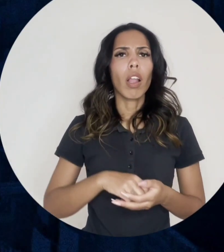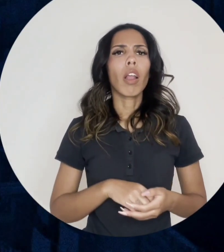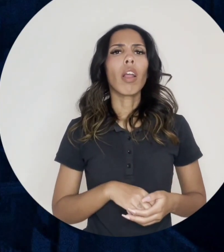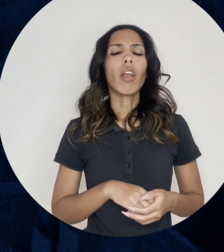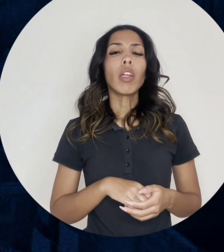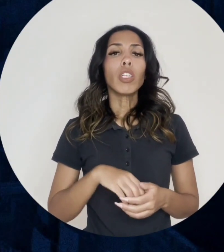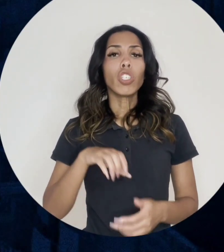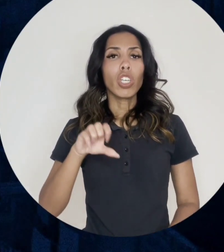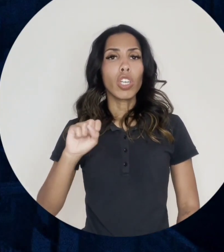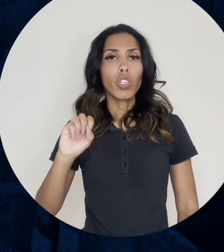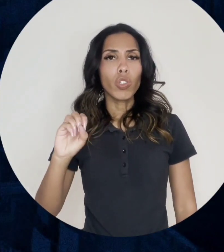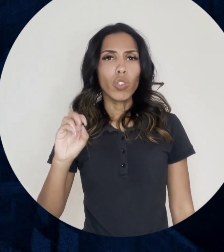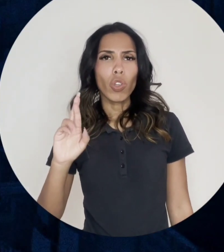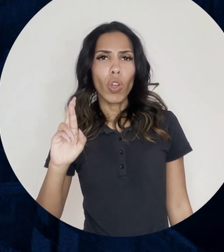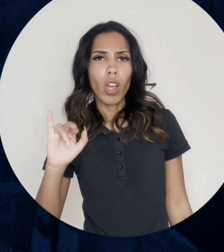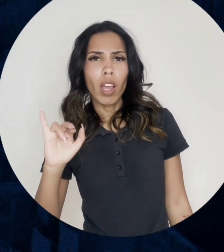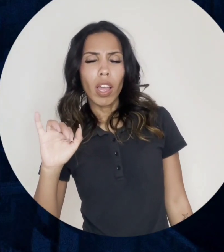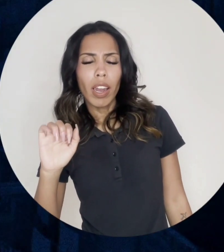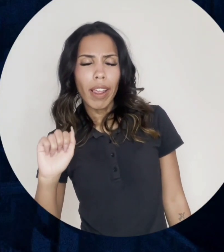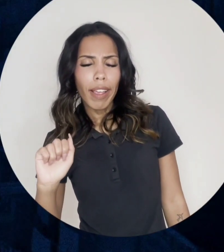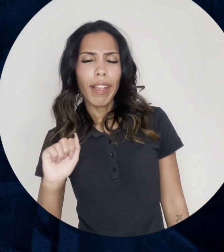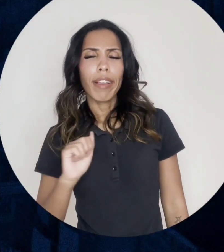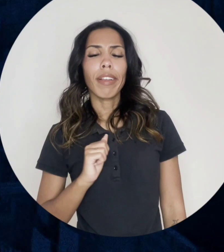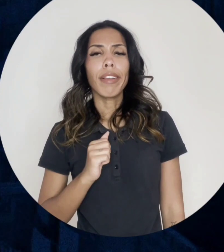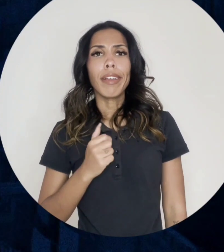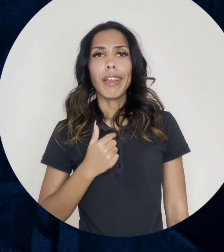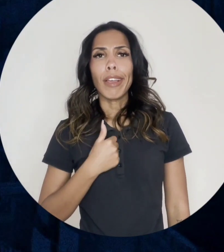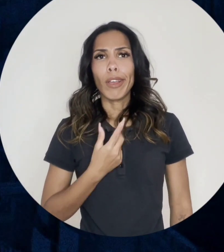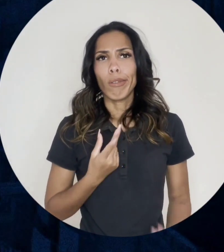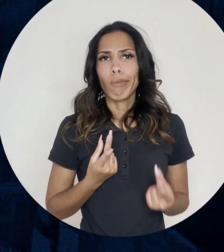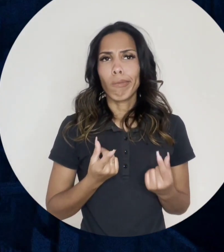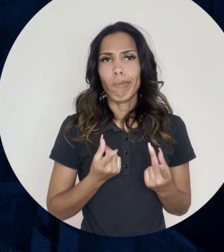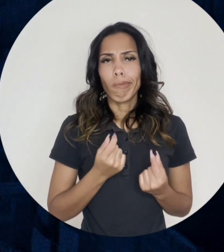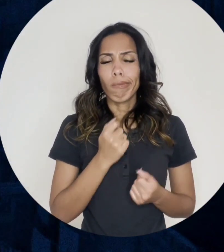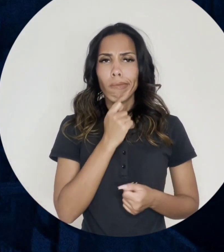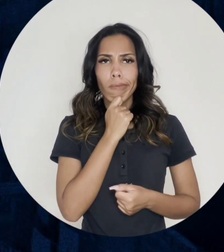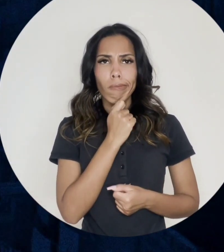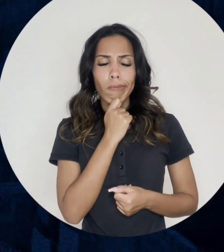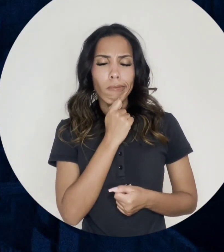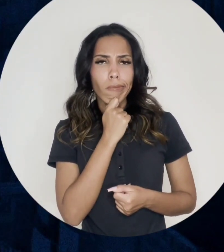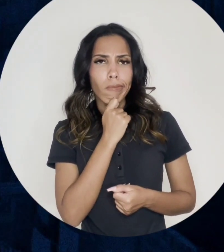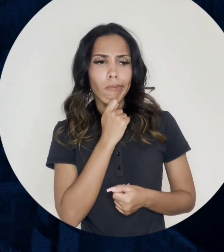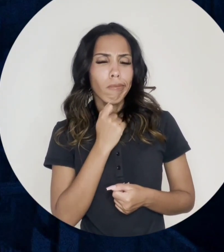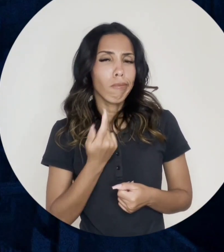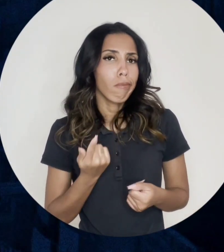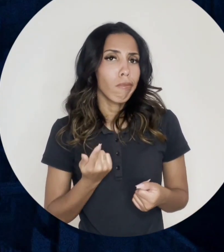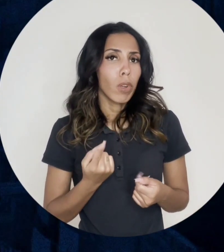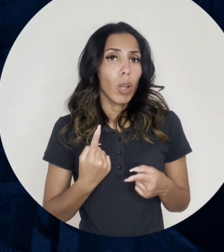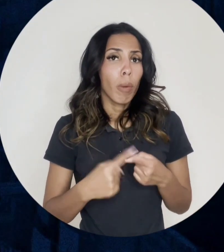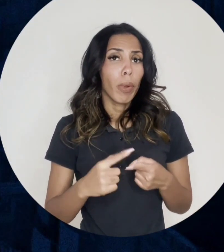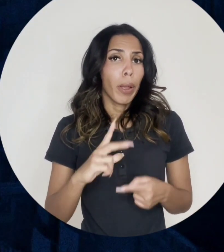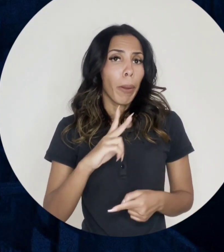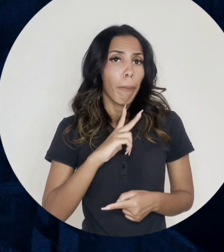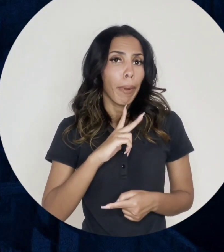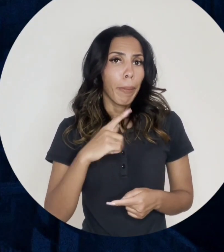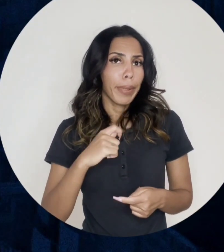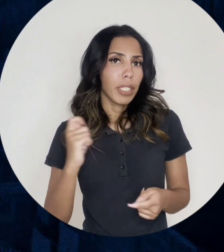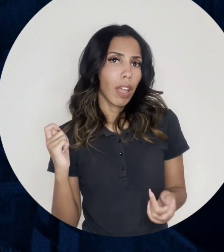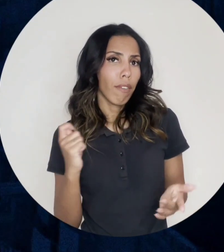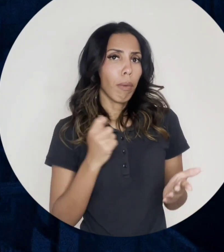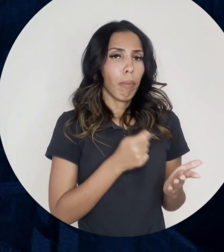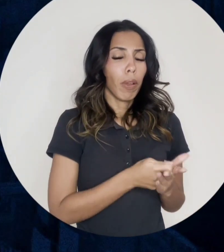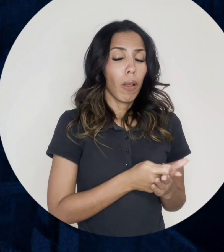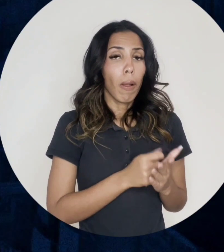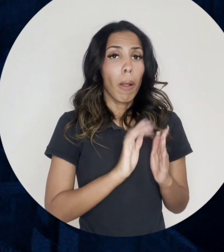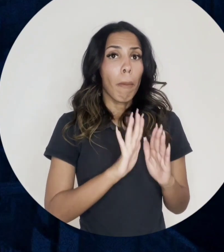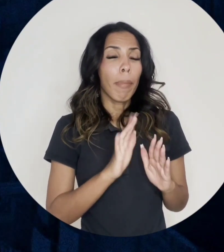Soreg, que mesmo eu não tendo condições, porque era um clube particular na época, mas a